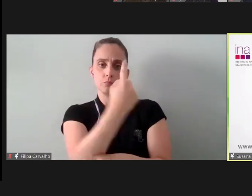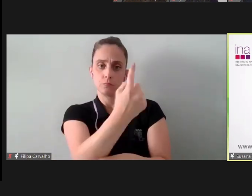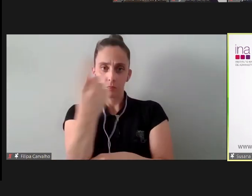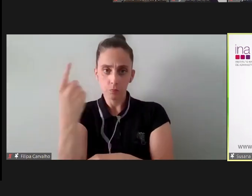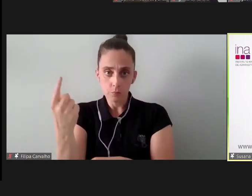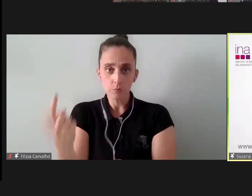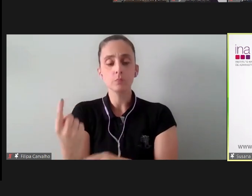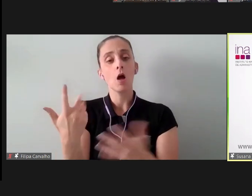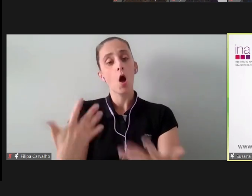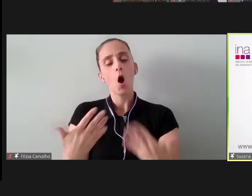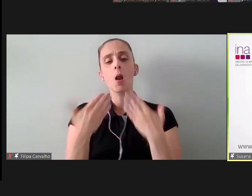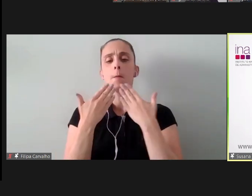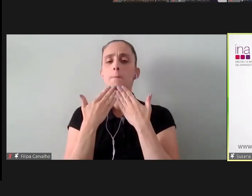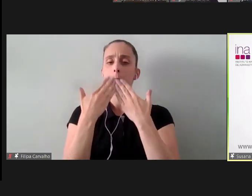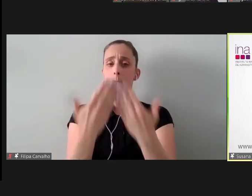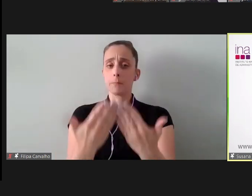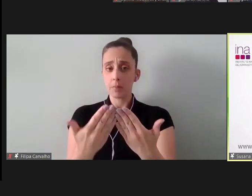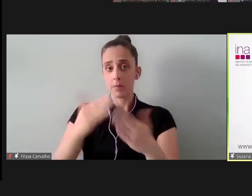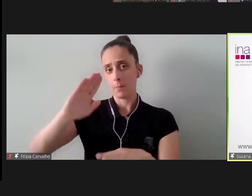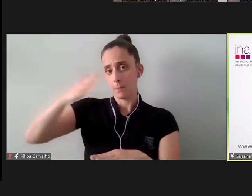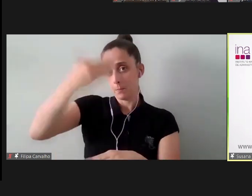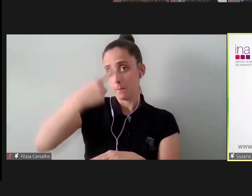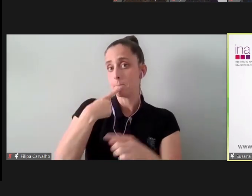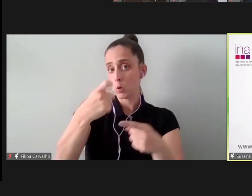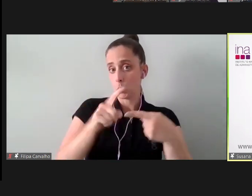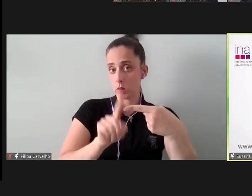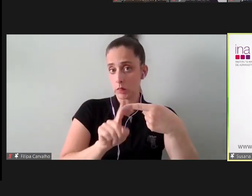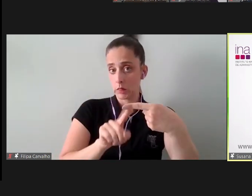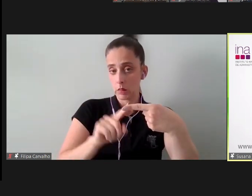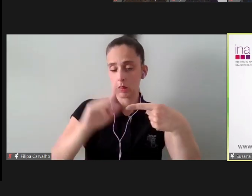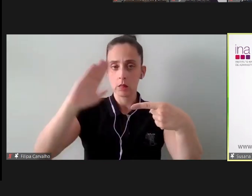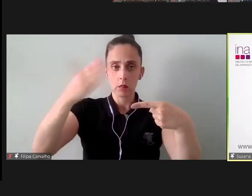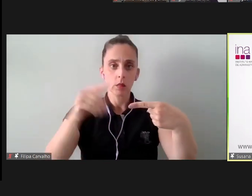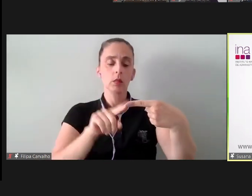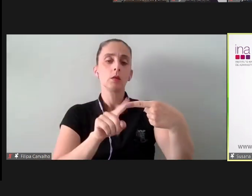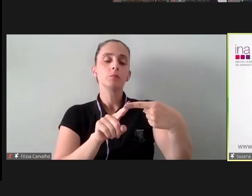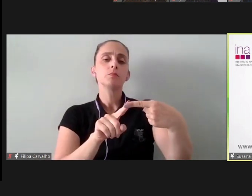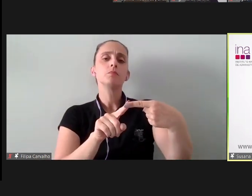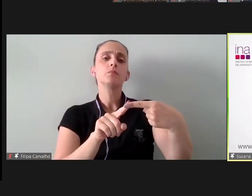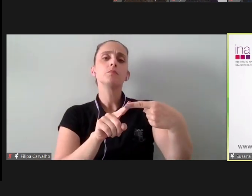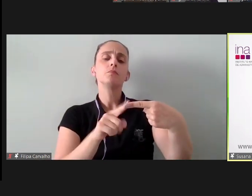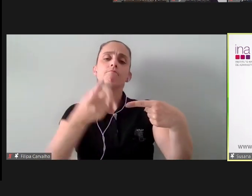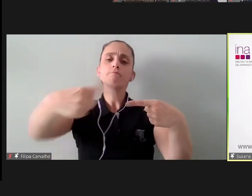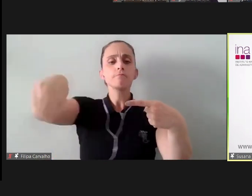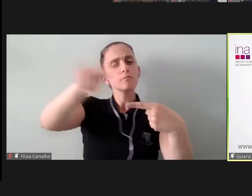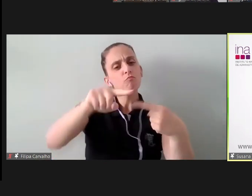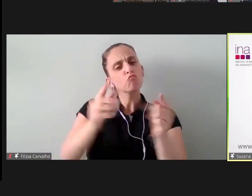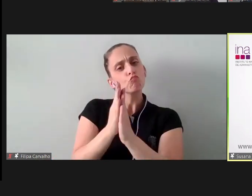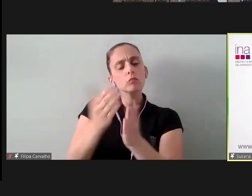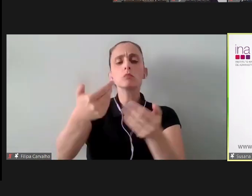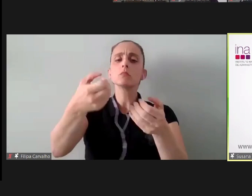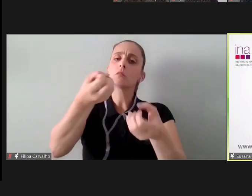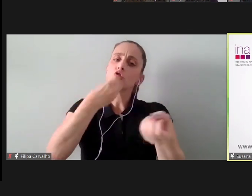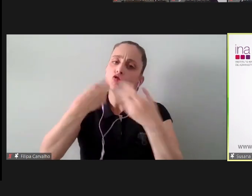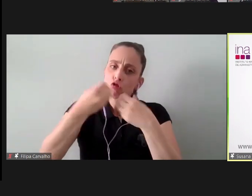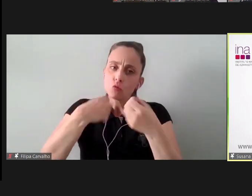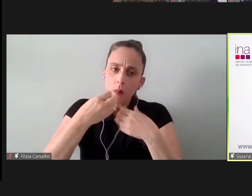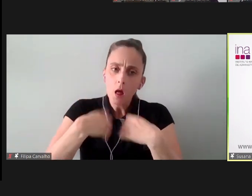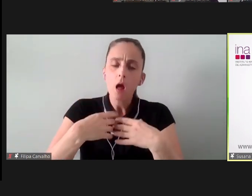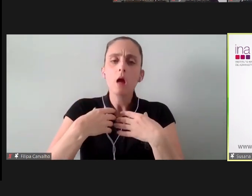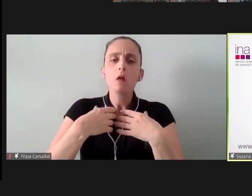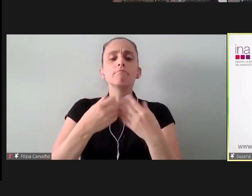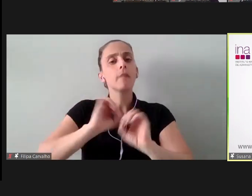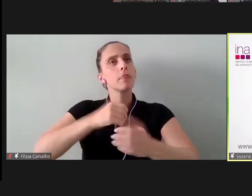pedindo nesta primeira pergunta que vos vou fazer para explicarem, para esclarecerem